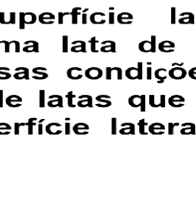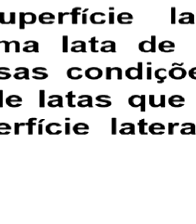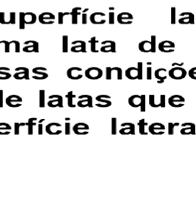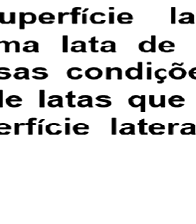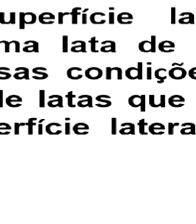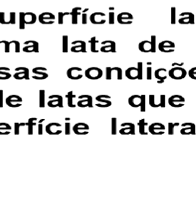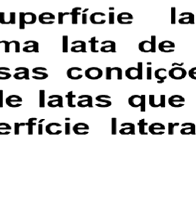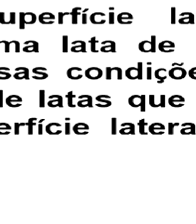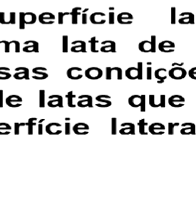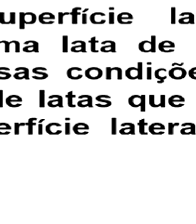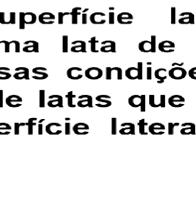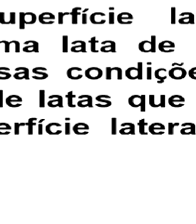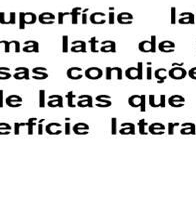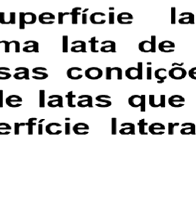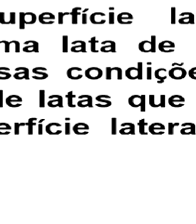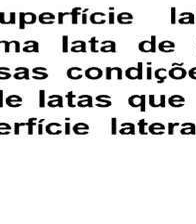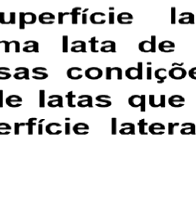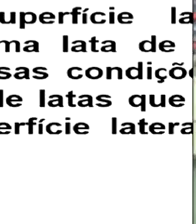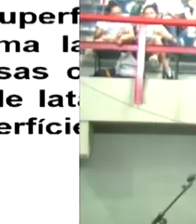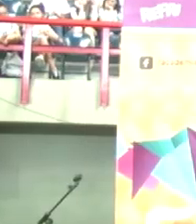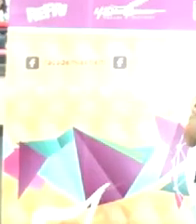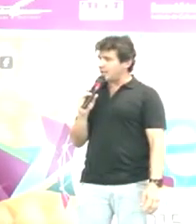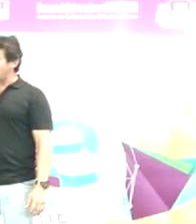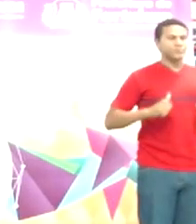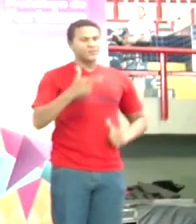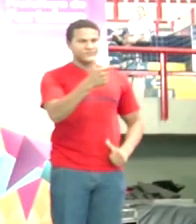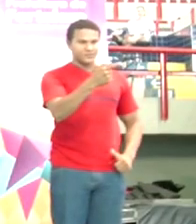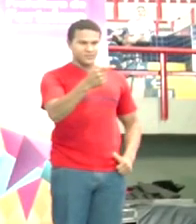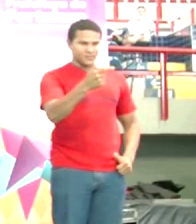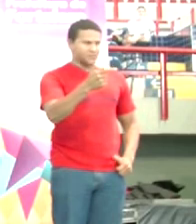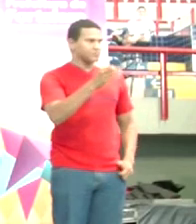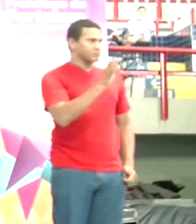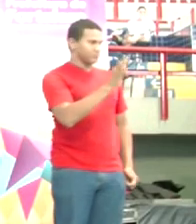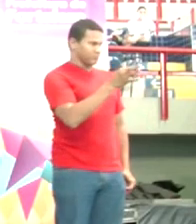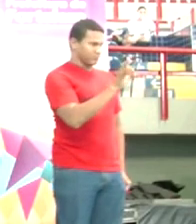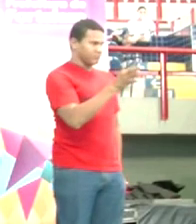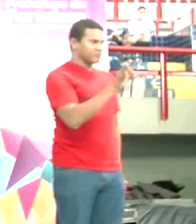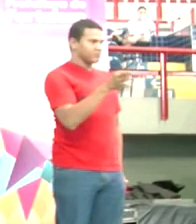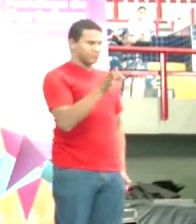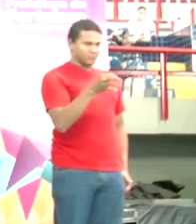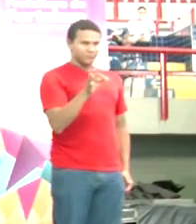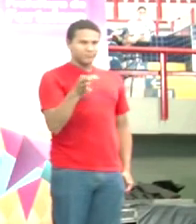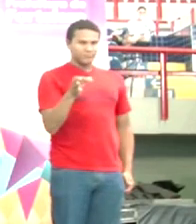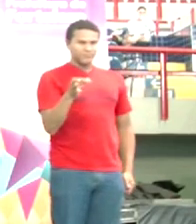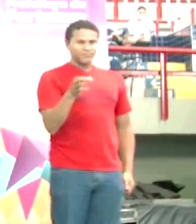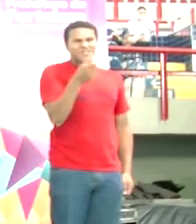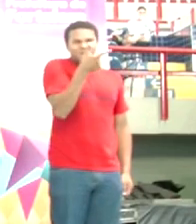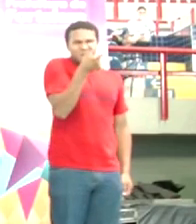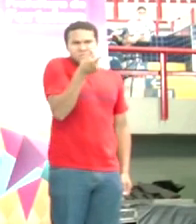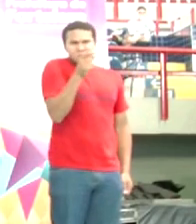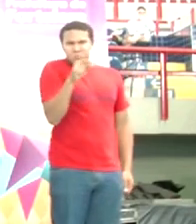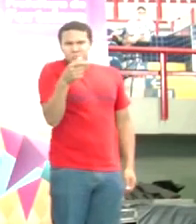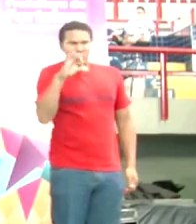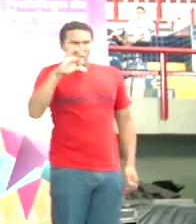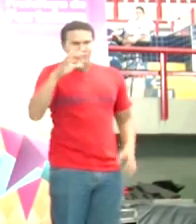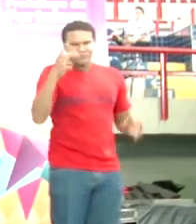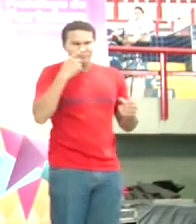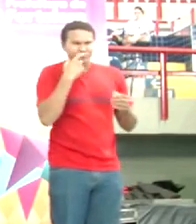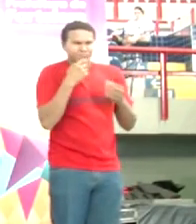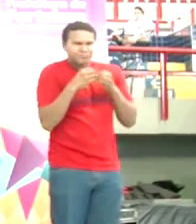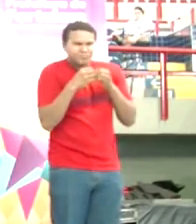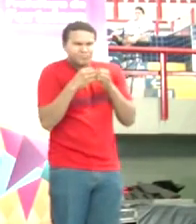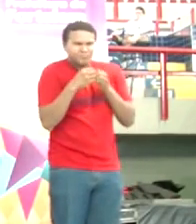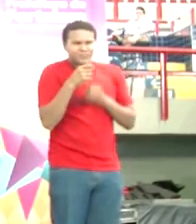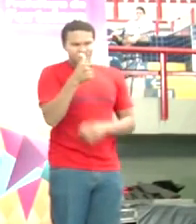é a menor quantidade de latas? 27. Tá legal? Uma pergunta para vocês.